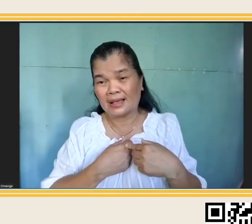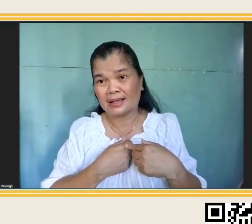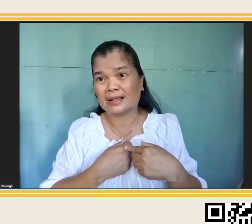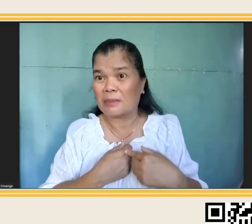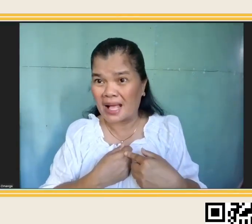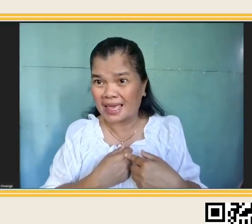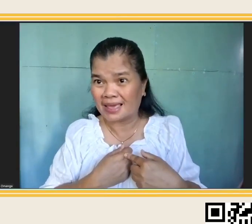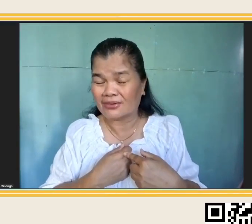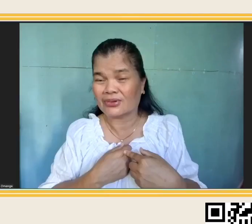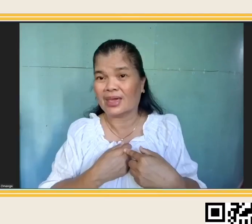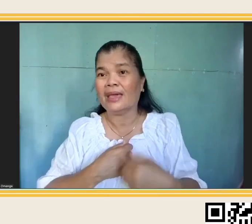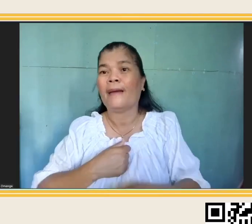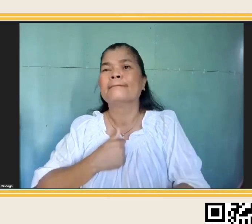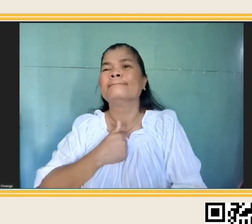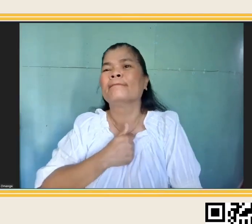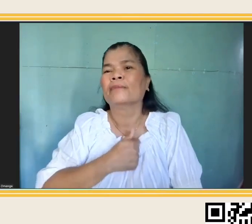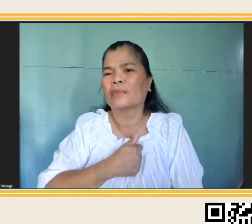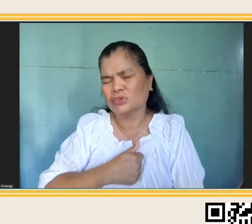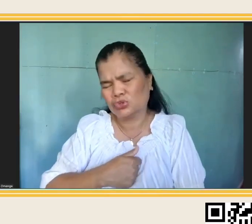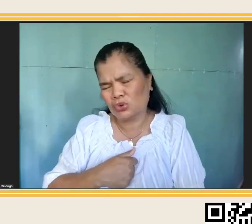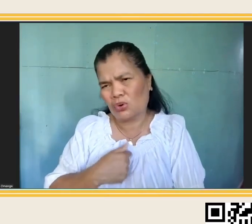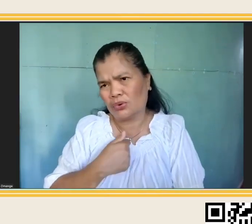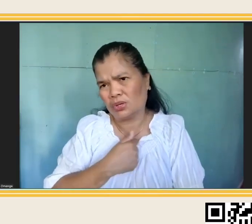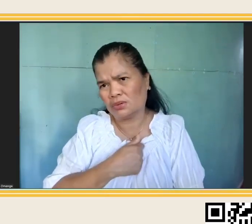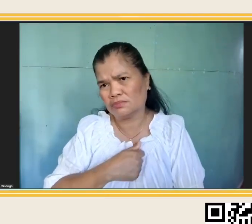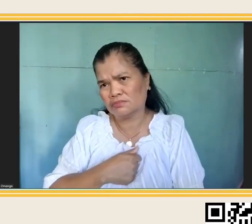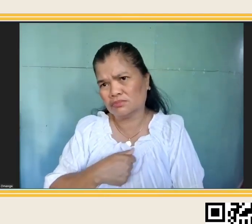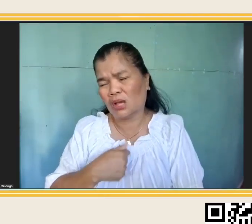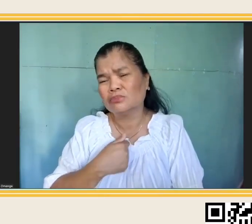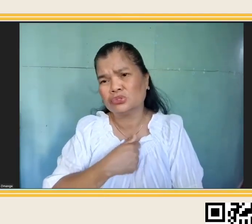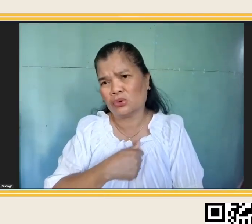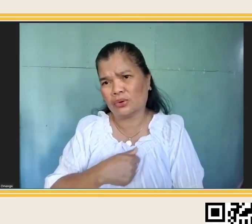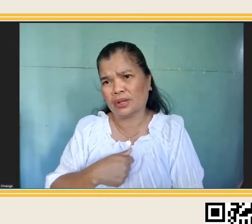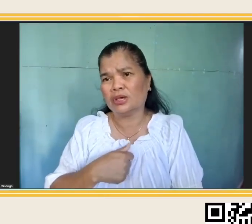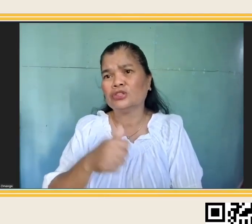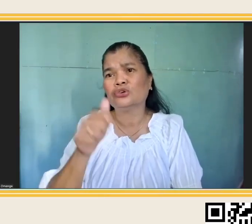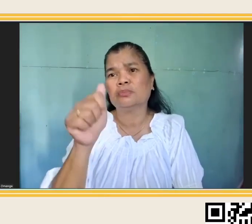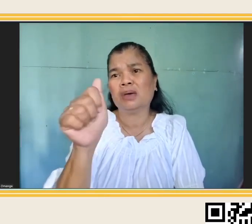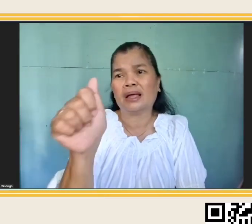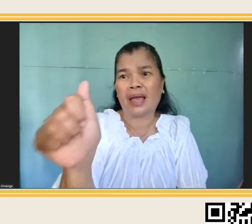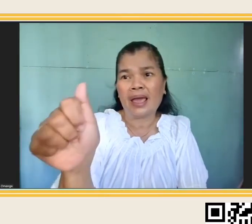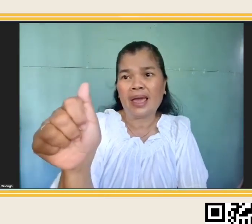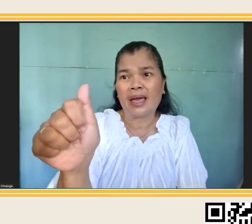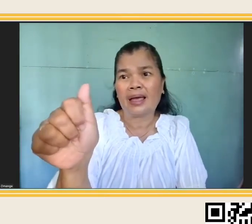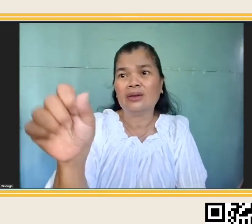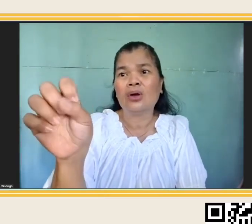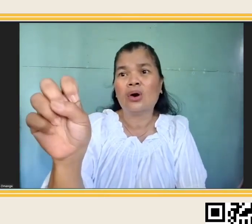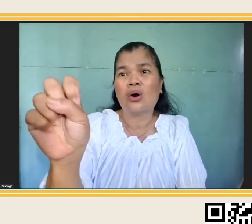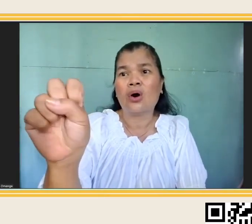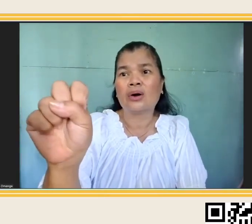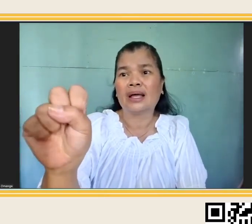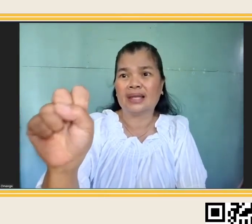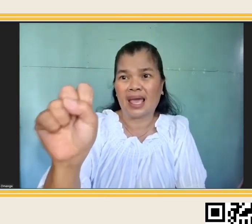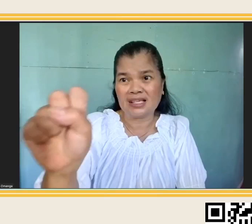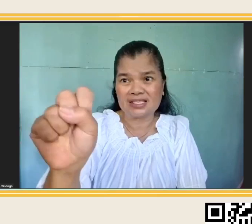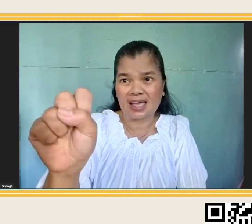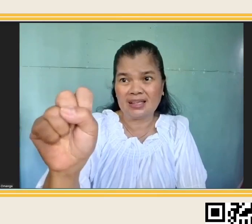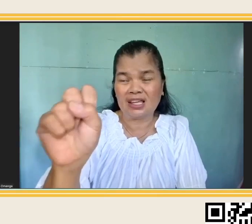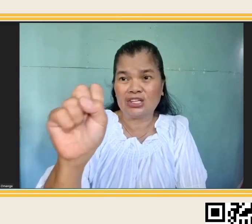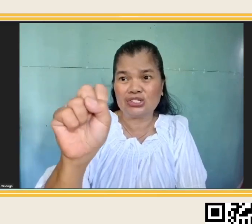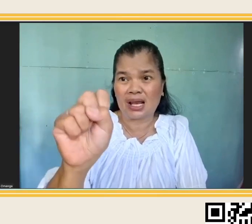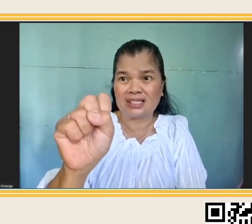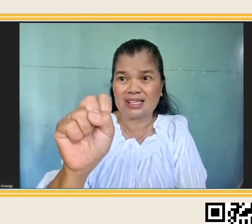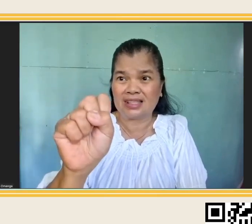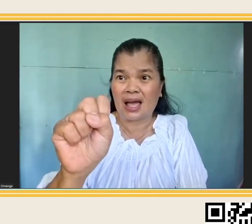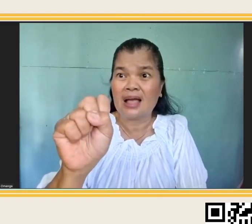sa kamay. Okay? Sorry. I'm sorry. It could be an A hand or an S